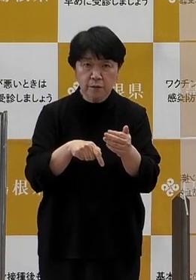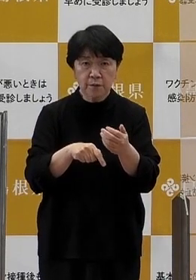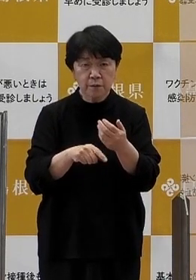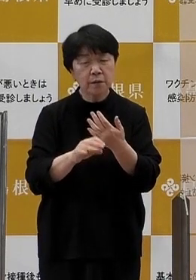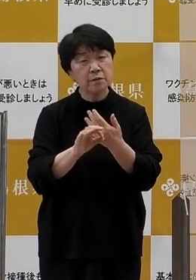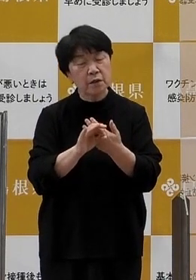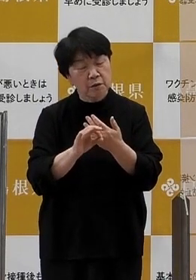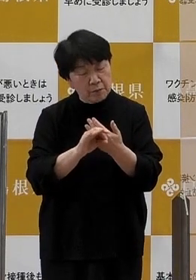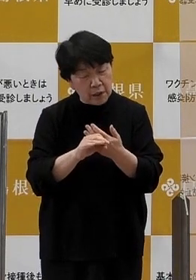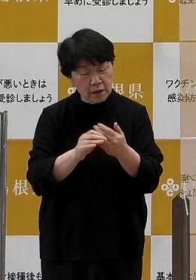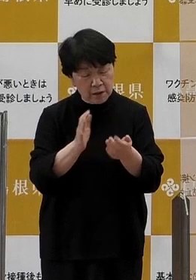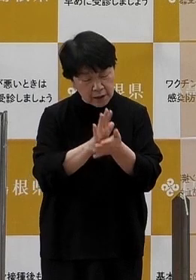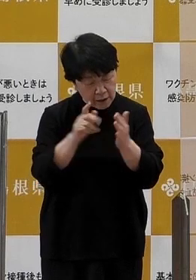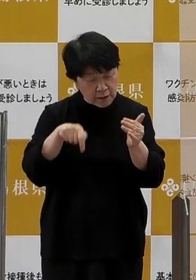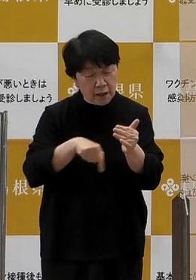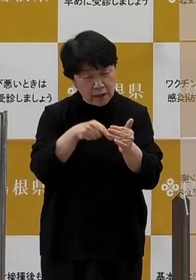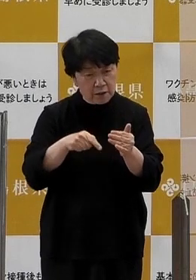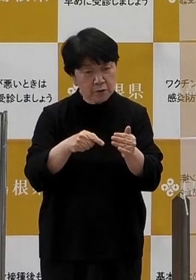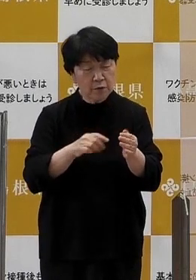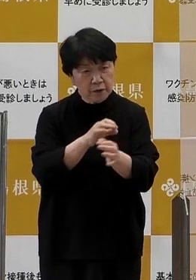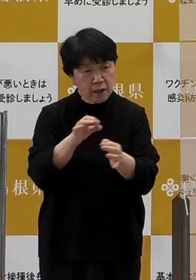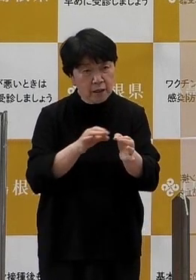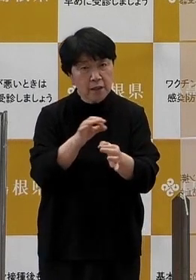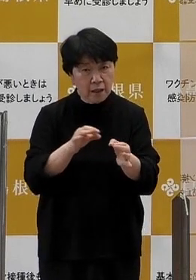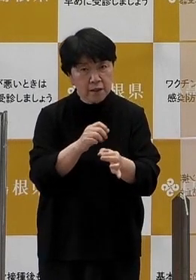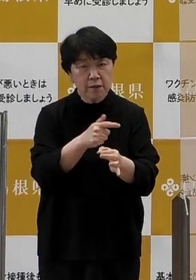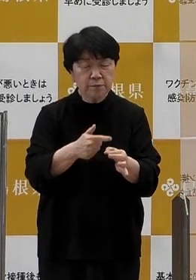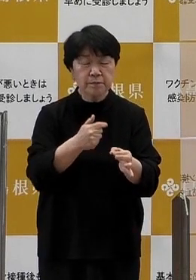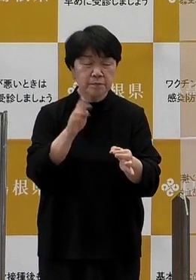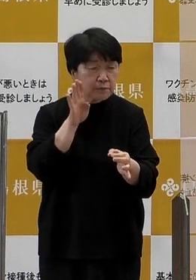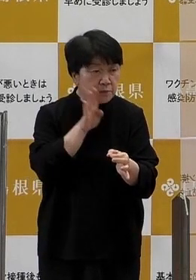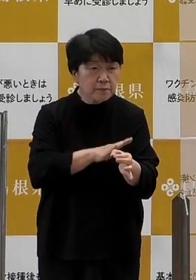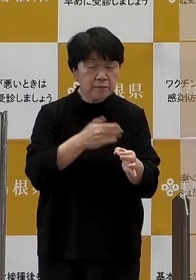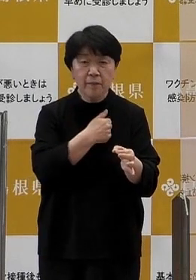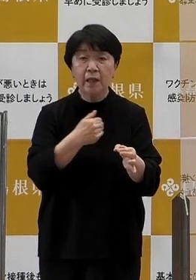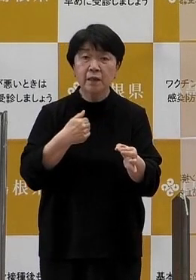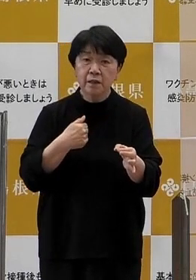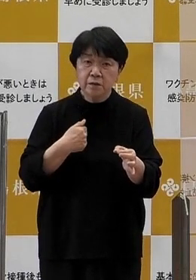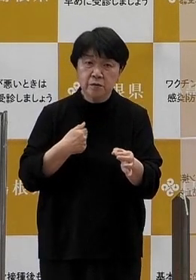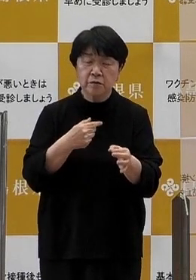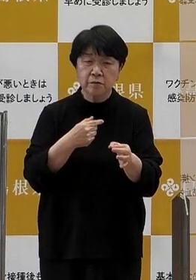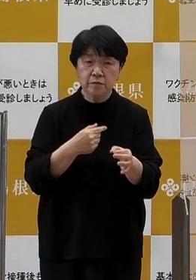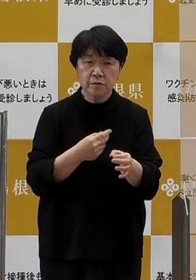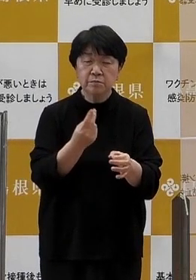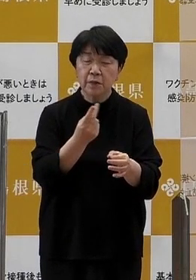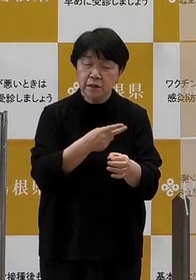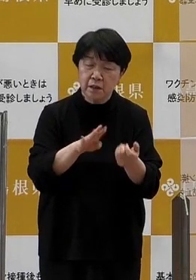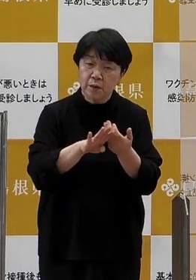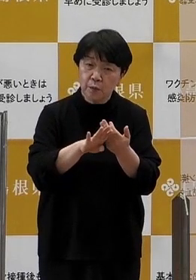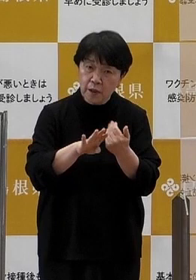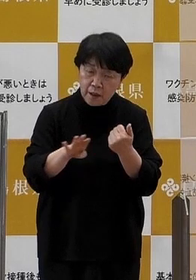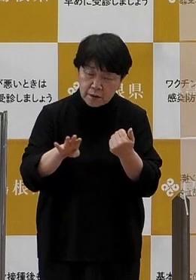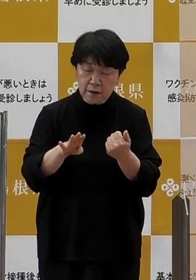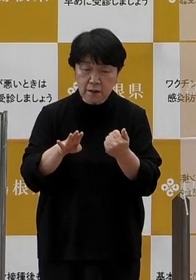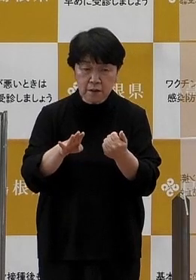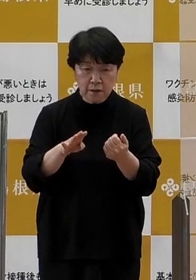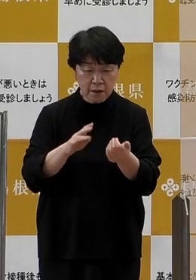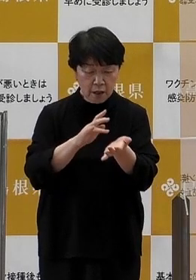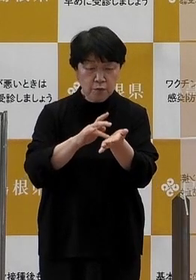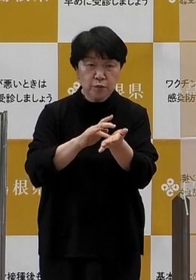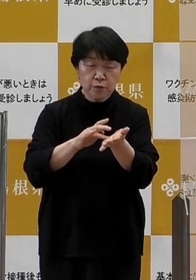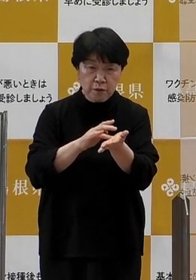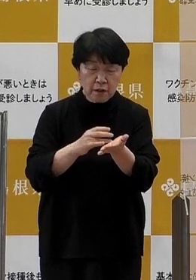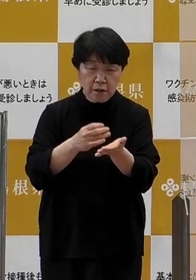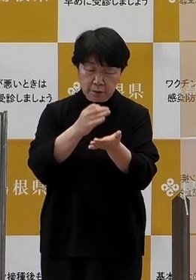できるあの数字とかになればですね、またその治療薬の普及なんかなくてもそういうこともあの県外往